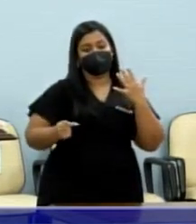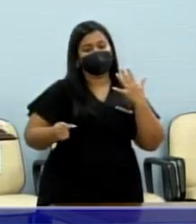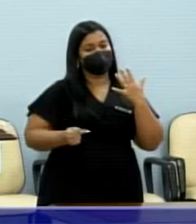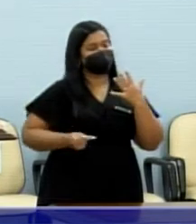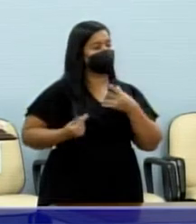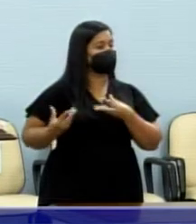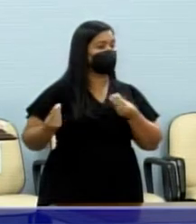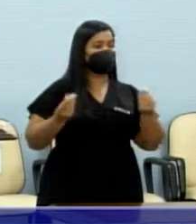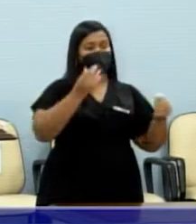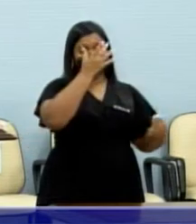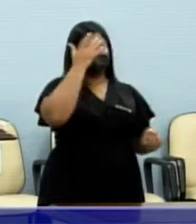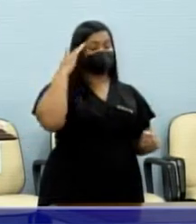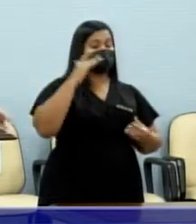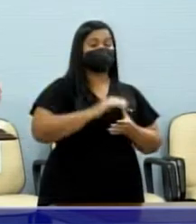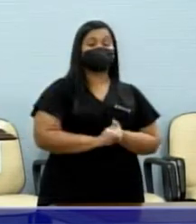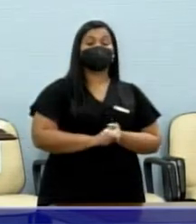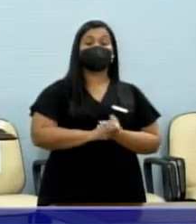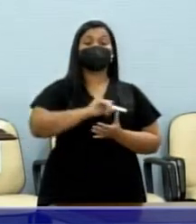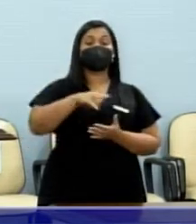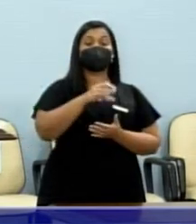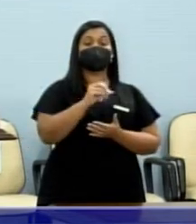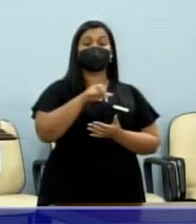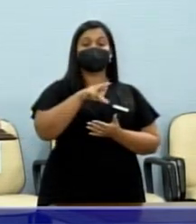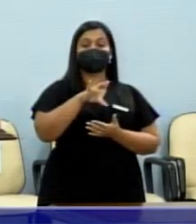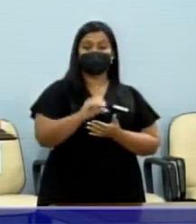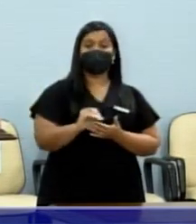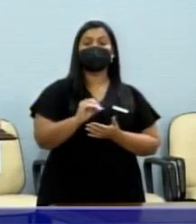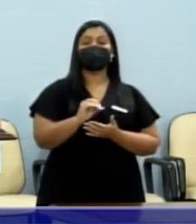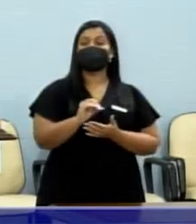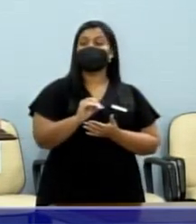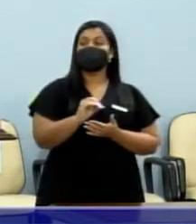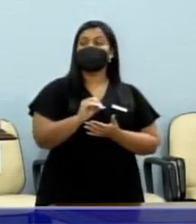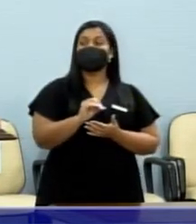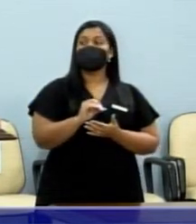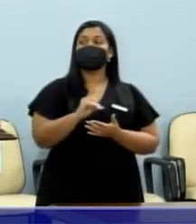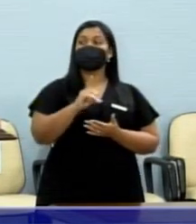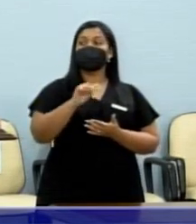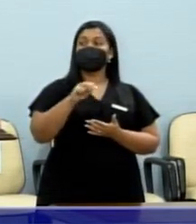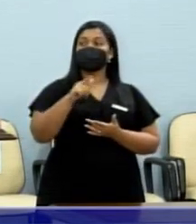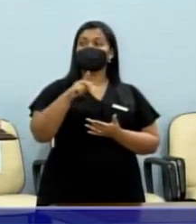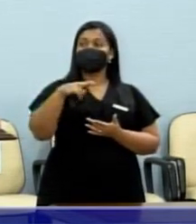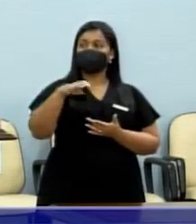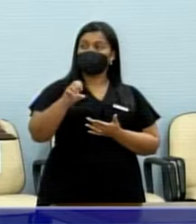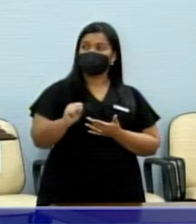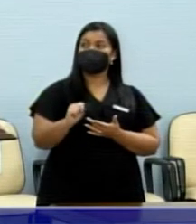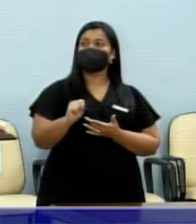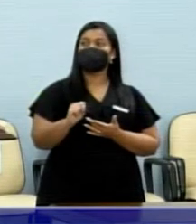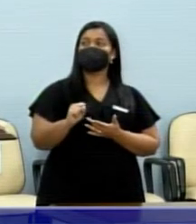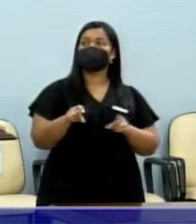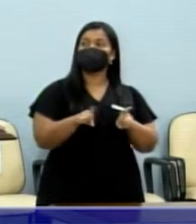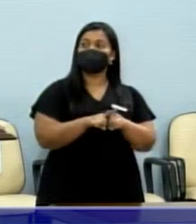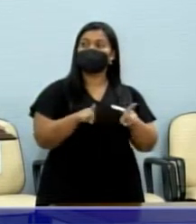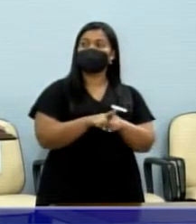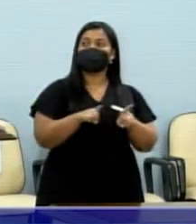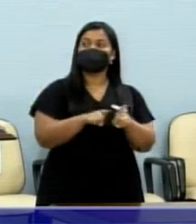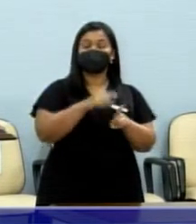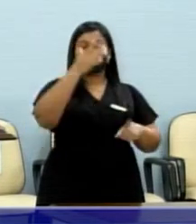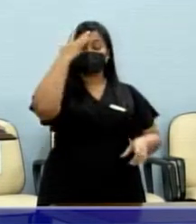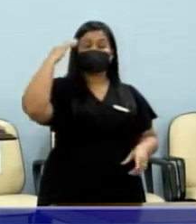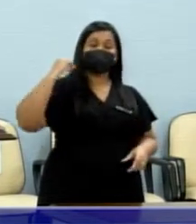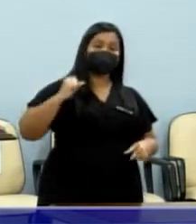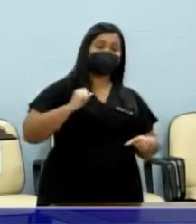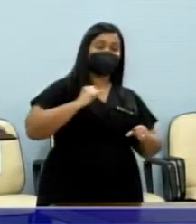Cavalcante, Cândido Portinari, João Saldanha, técnico da seleção brasileira, Dias Gomes, e sem falar nos seus grandes